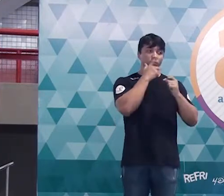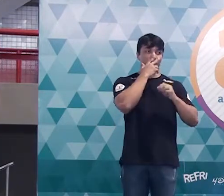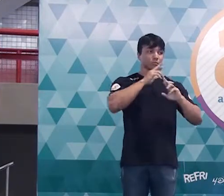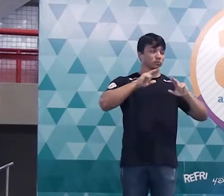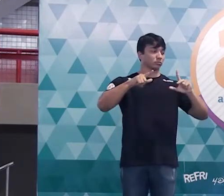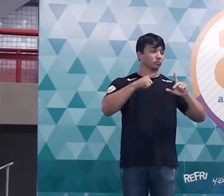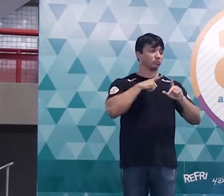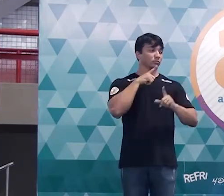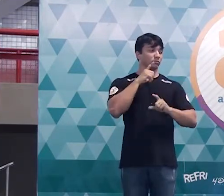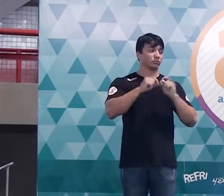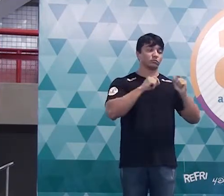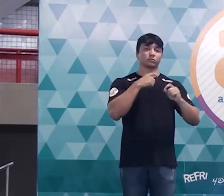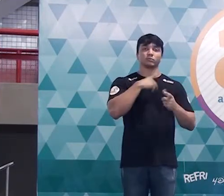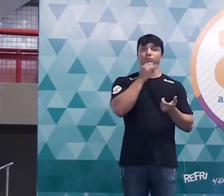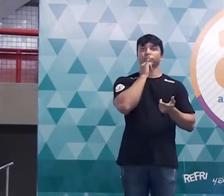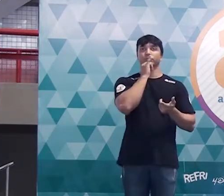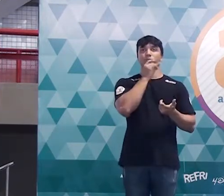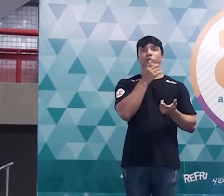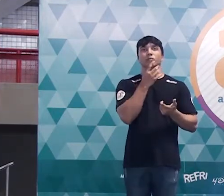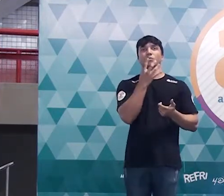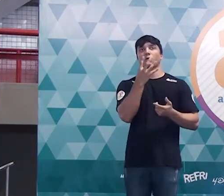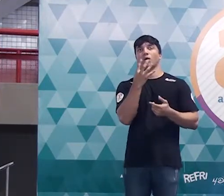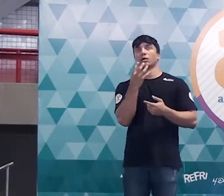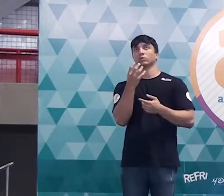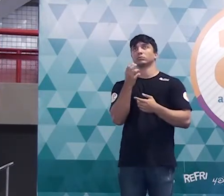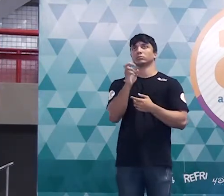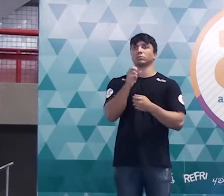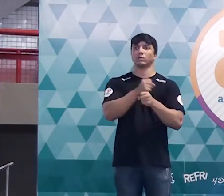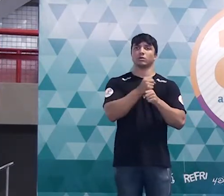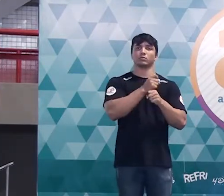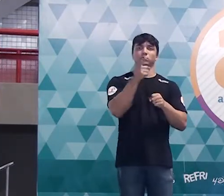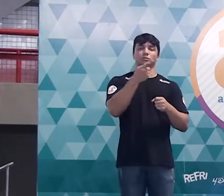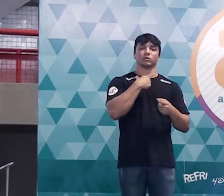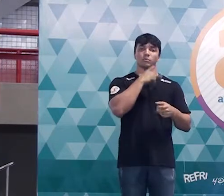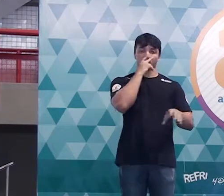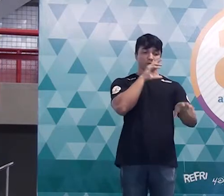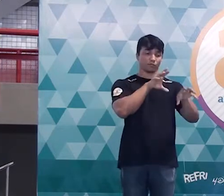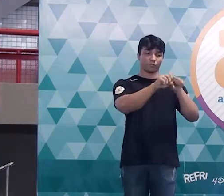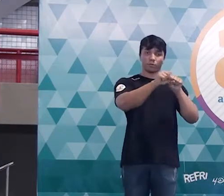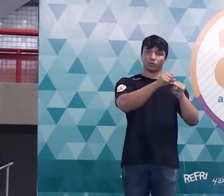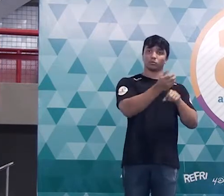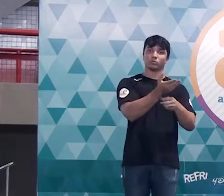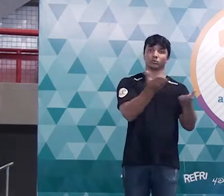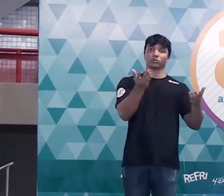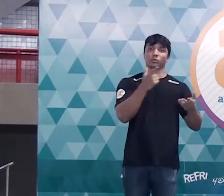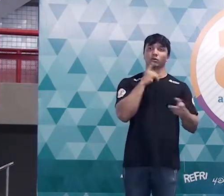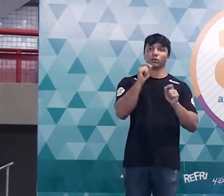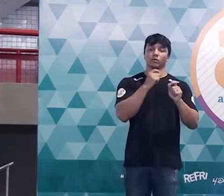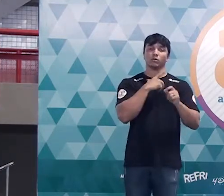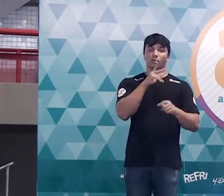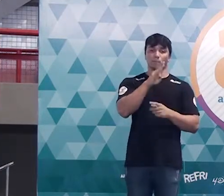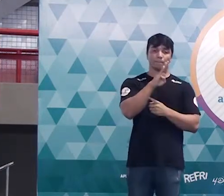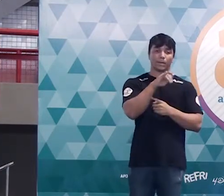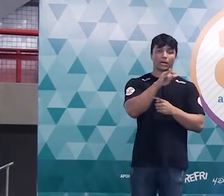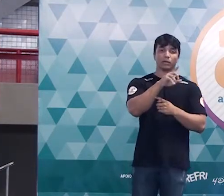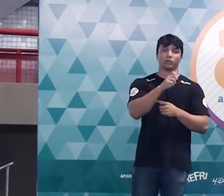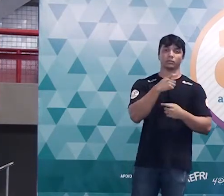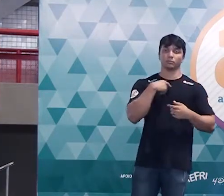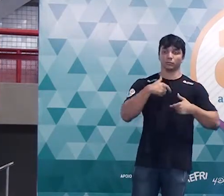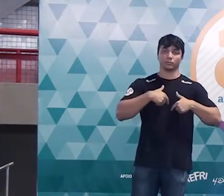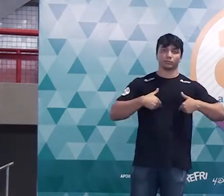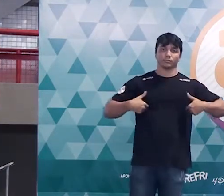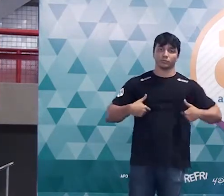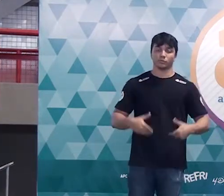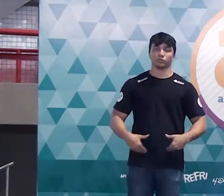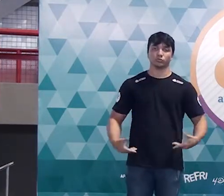comum, daqui a uns 4, 5 anos, na formatura de vocês irem para o baile de formatura de biquíni e